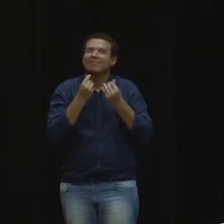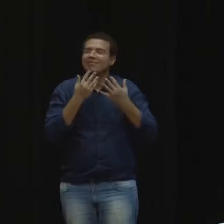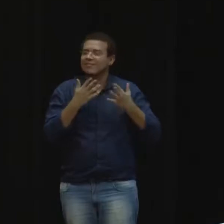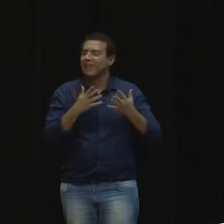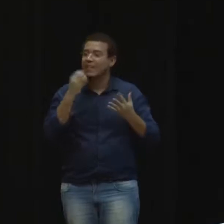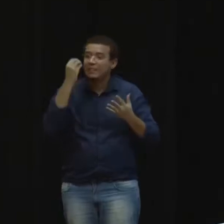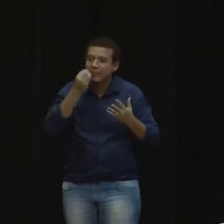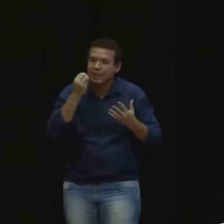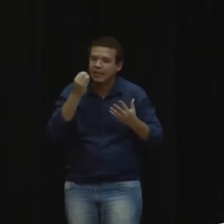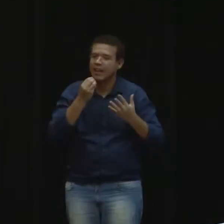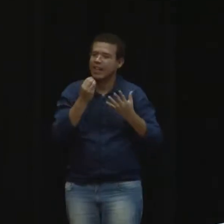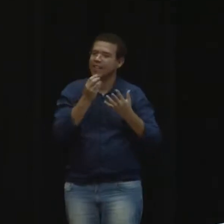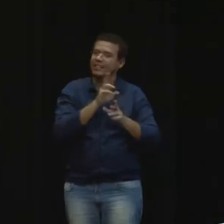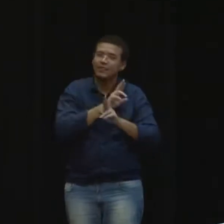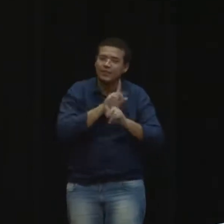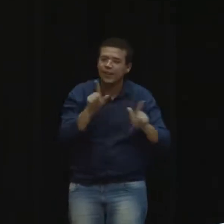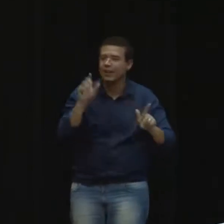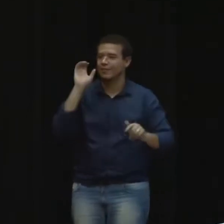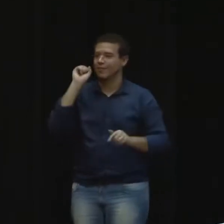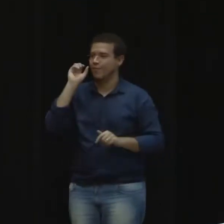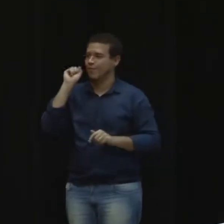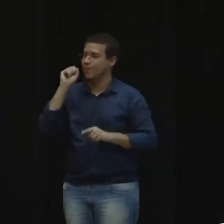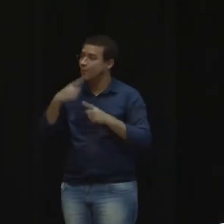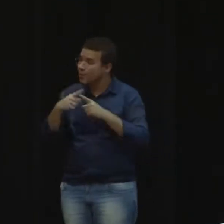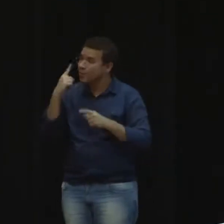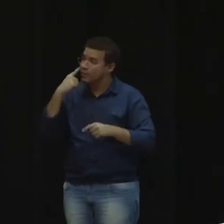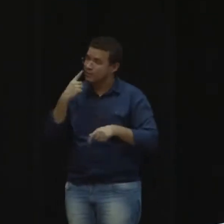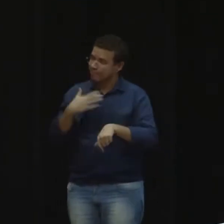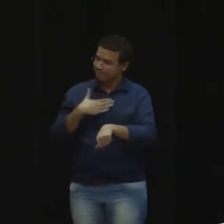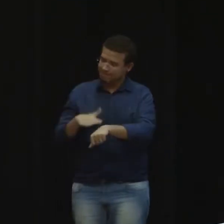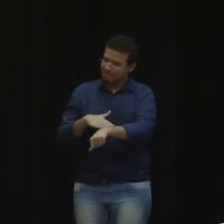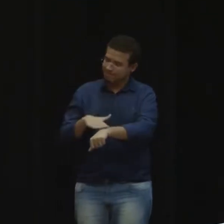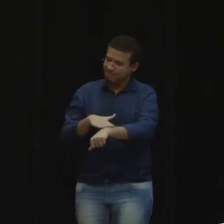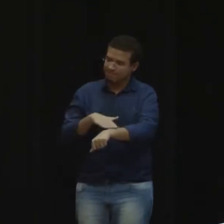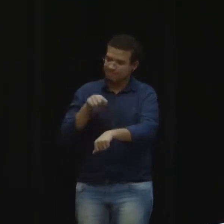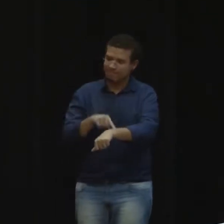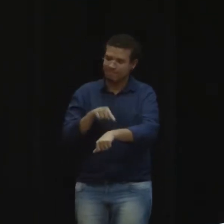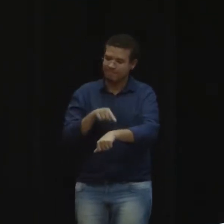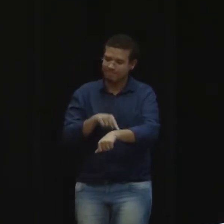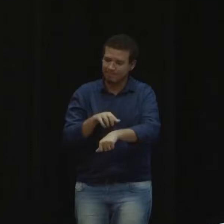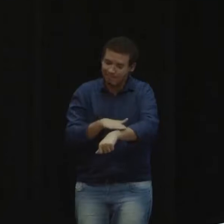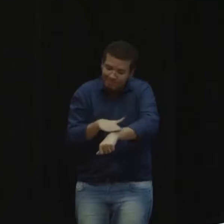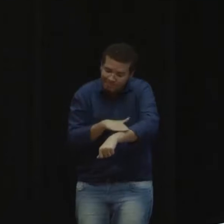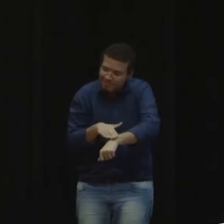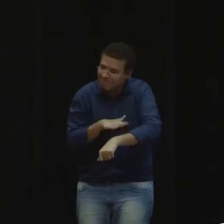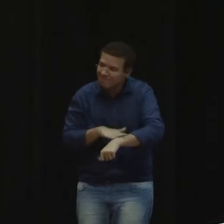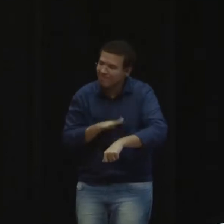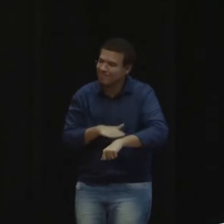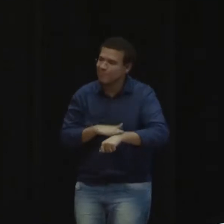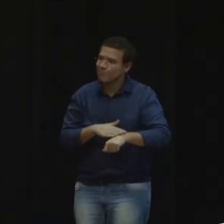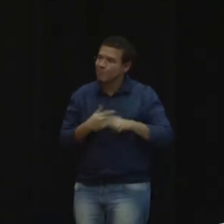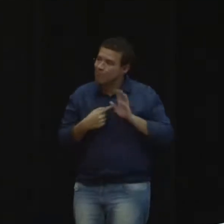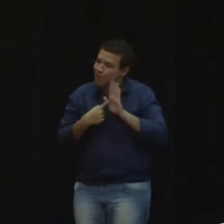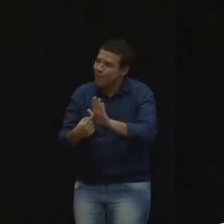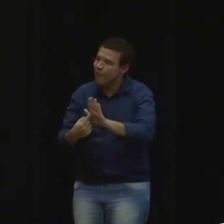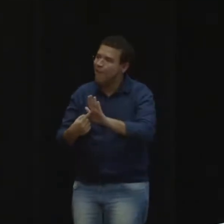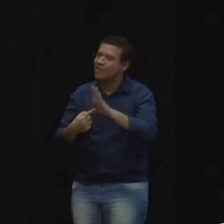Existe uma especificidade da surdez. O surdo sente na pele, o ouvinte